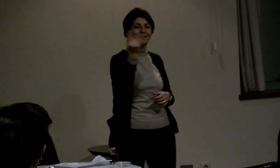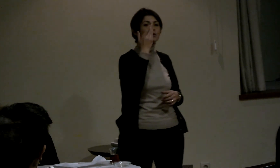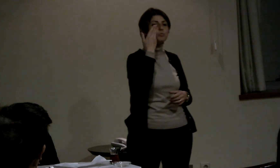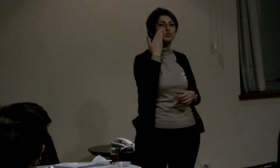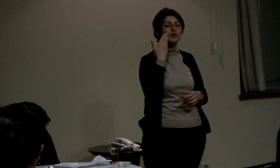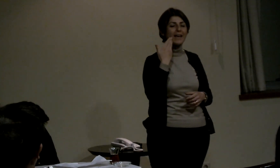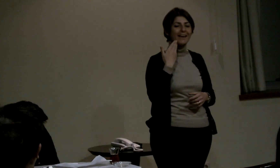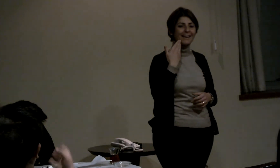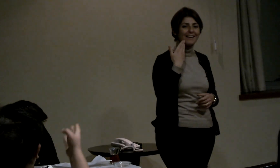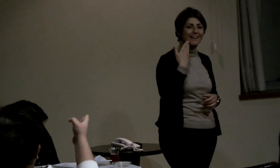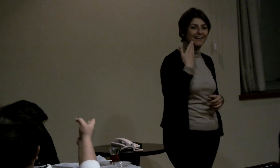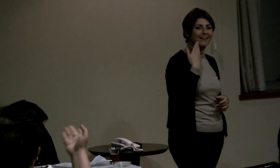Müze.